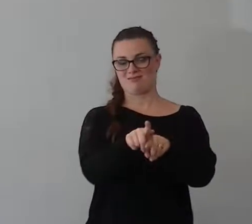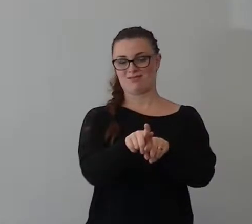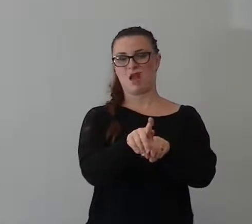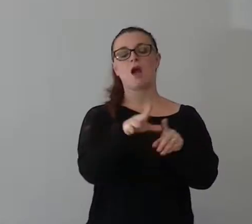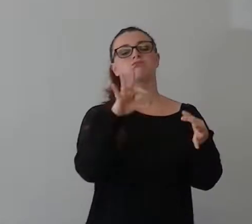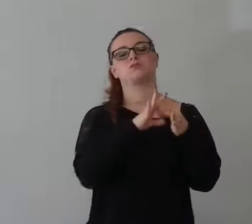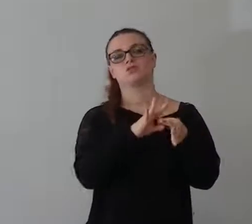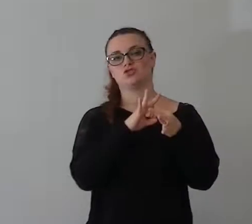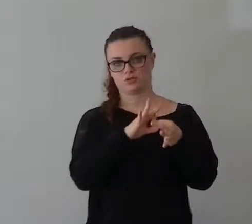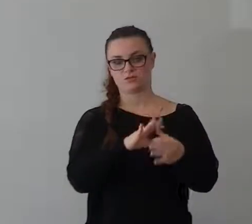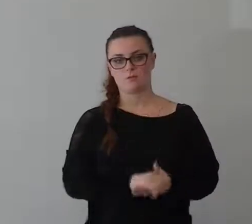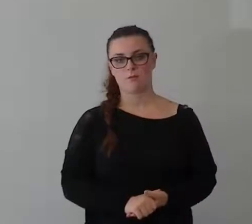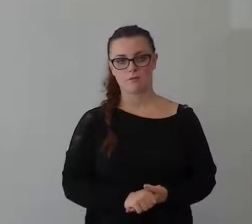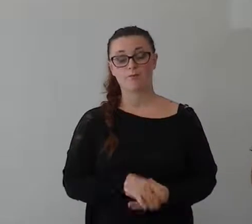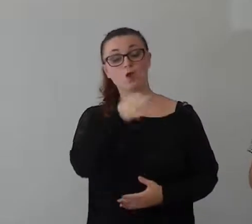Oppure,